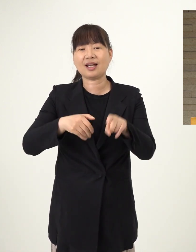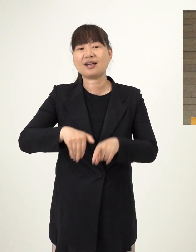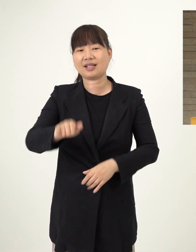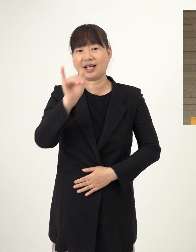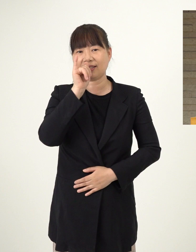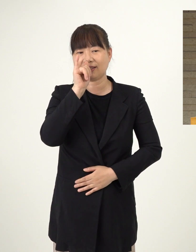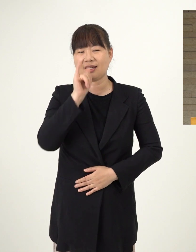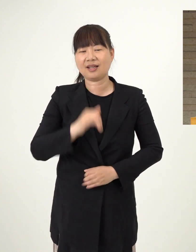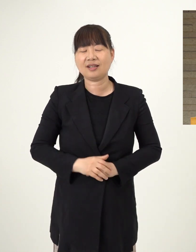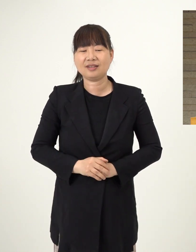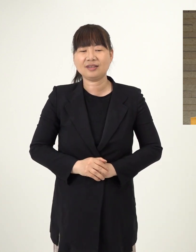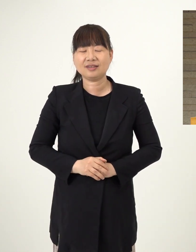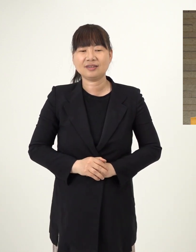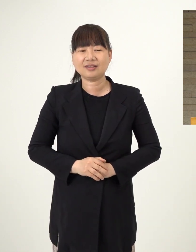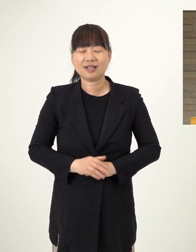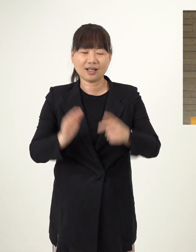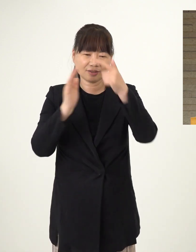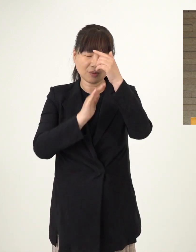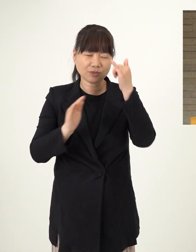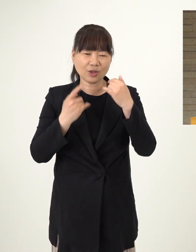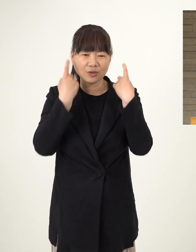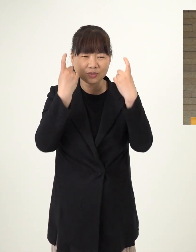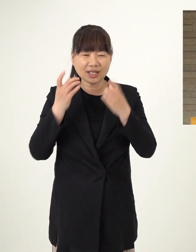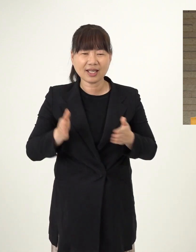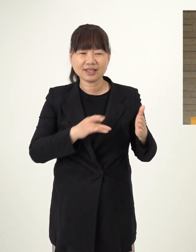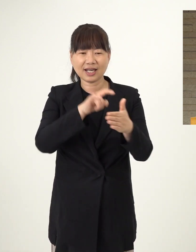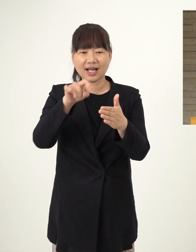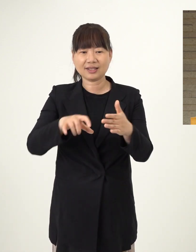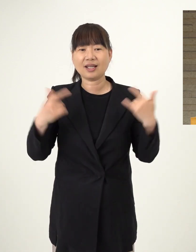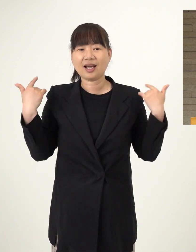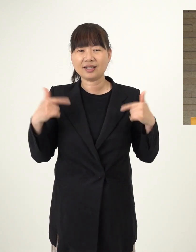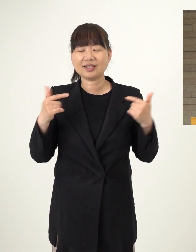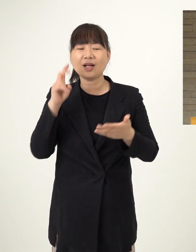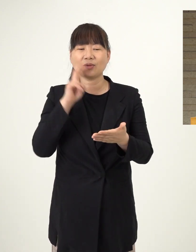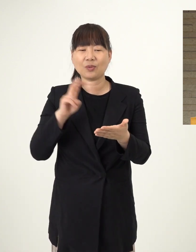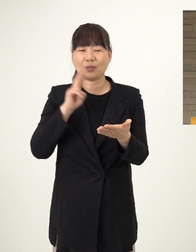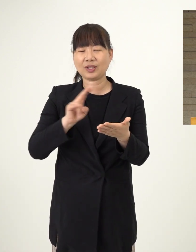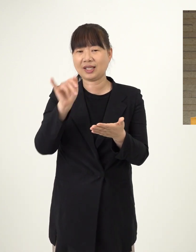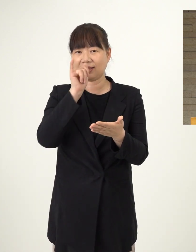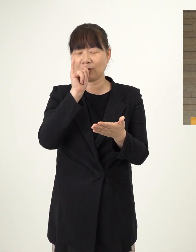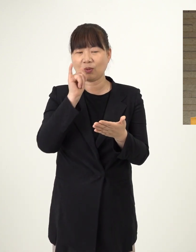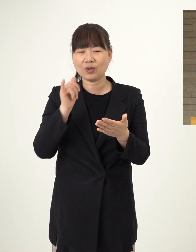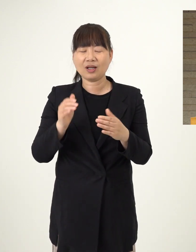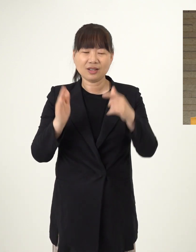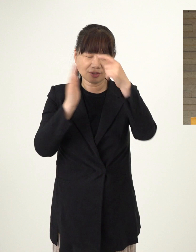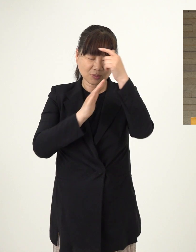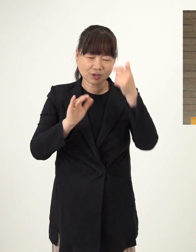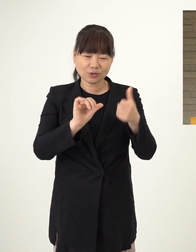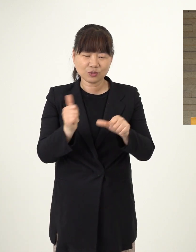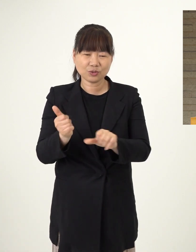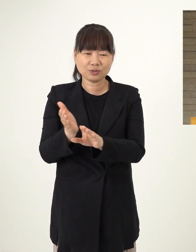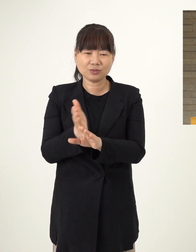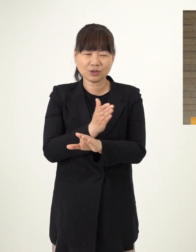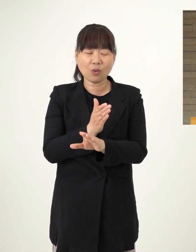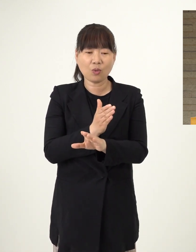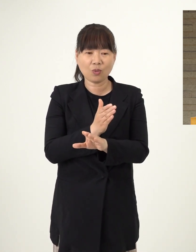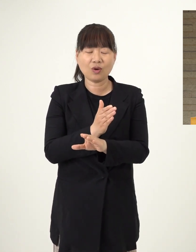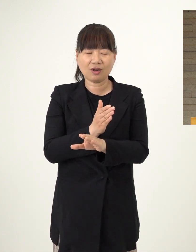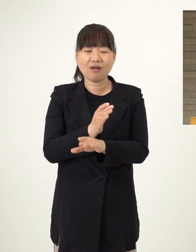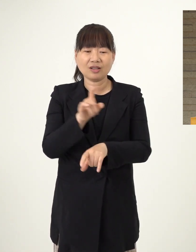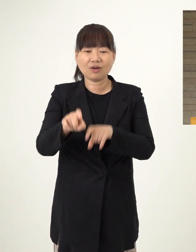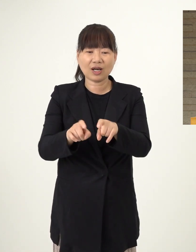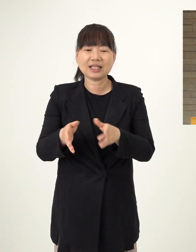나아가니라. 그래서 성도의 순례길에는 항상 노래가 있고 성도의 죽음으로 통과되는